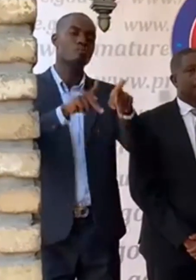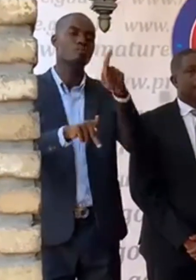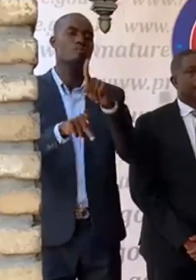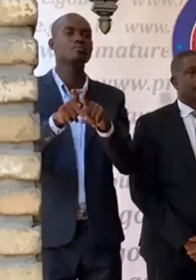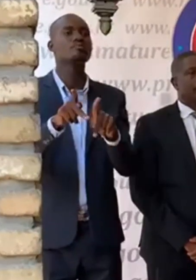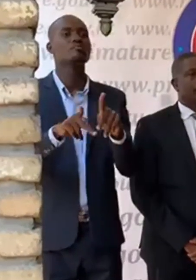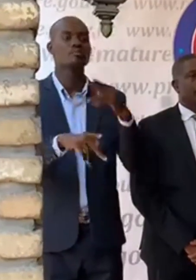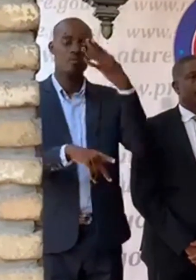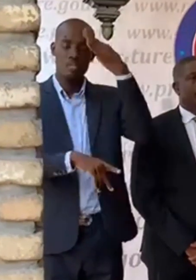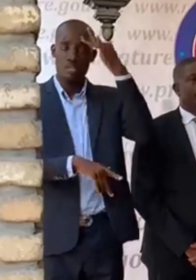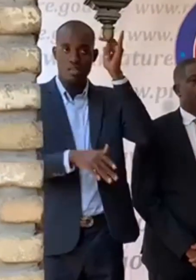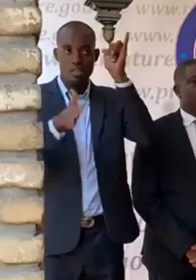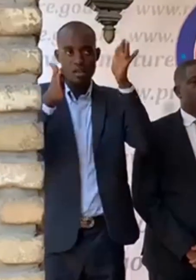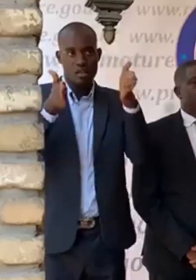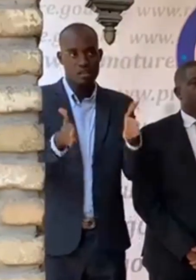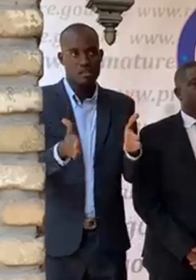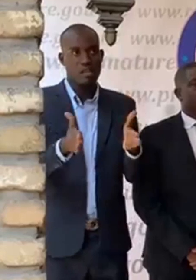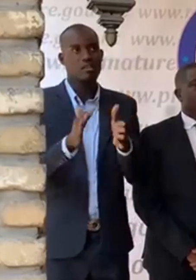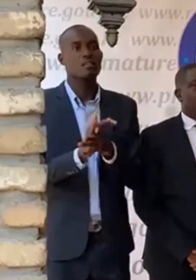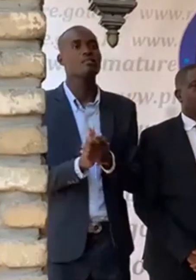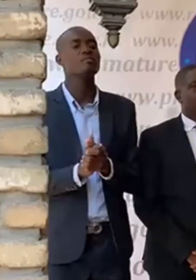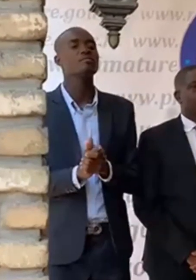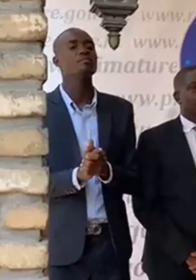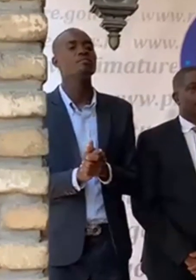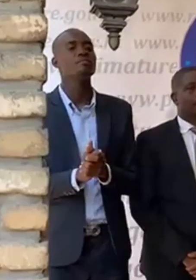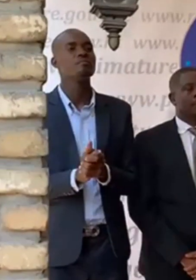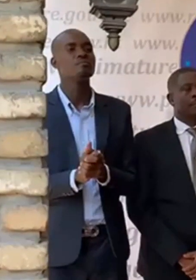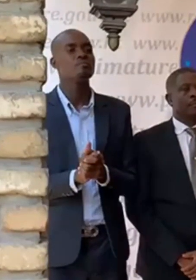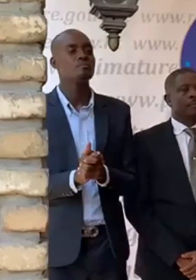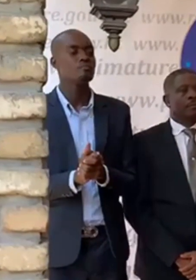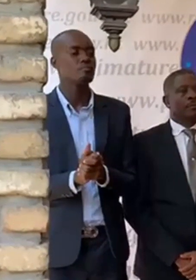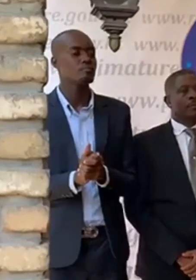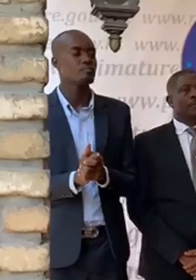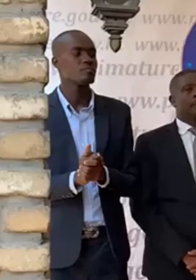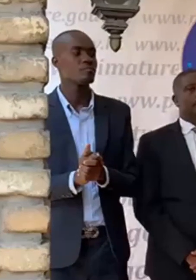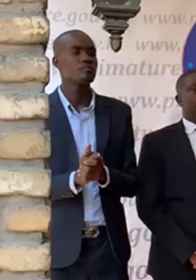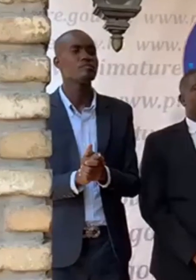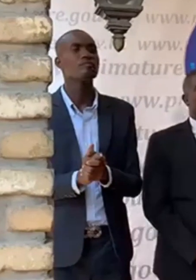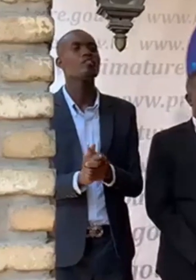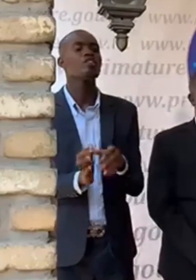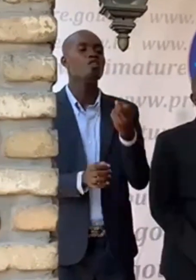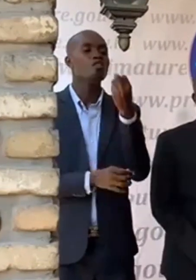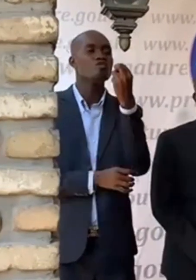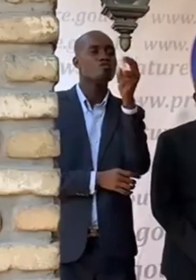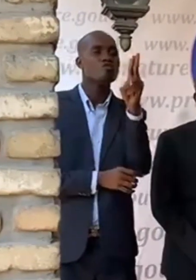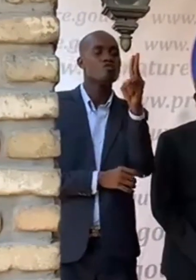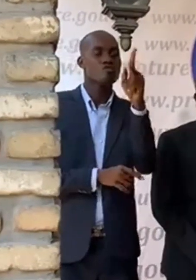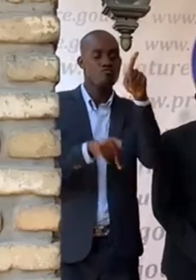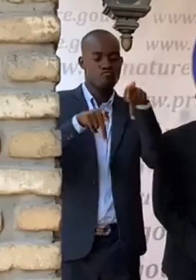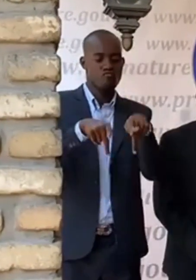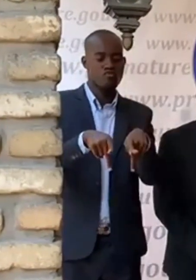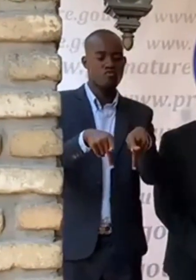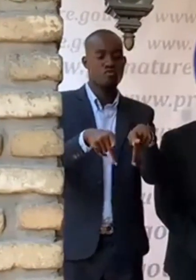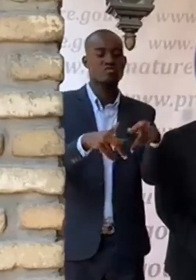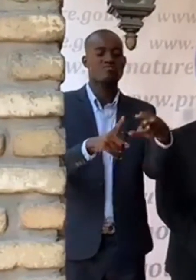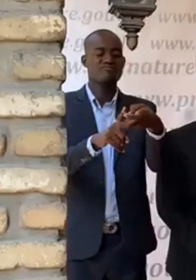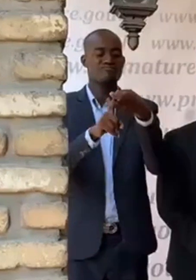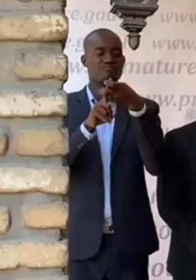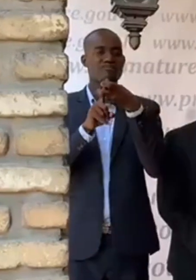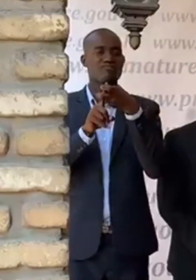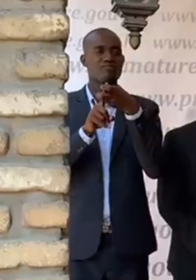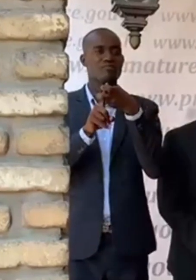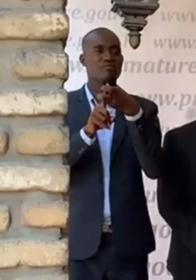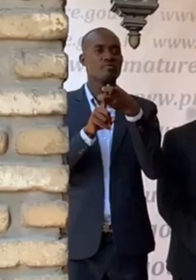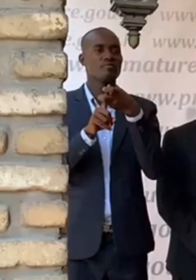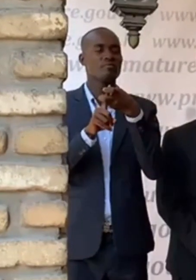son bagaille et premier ministre lui-même l'y fait une façon pour le pas sorti honte ou bien est-ce que ça le fait?